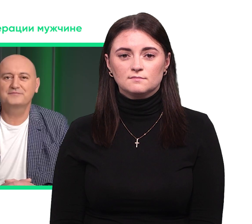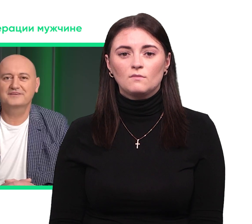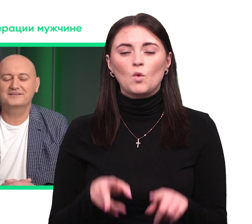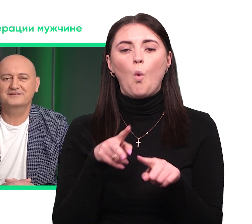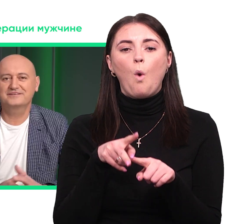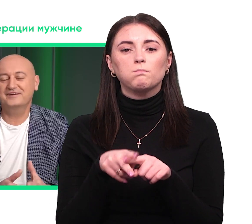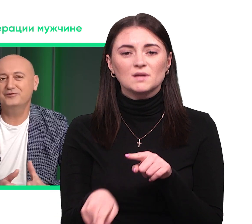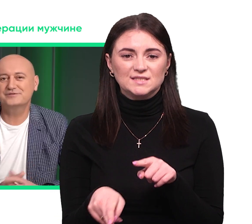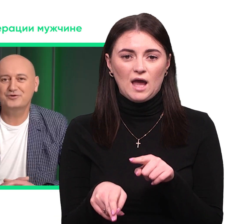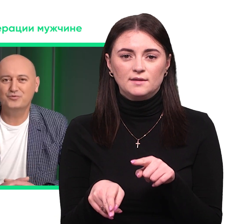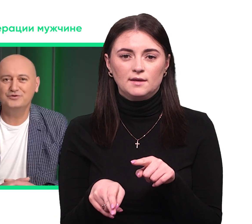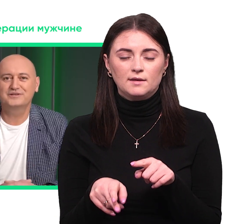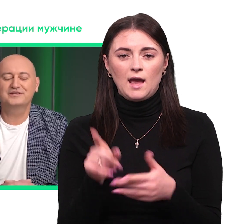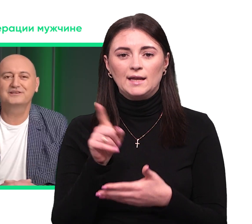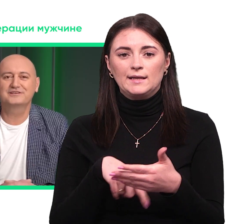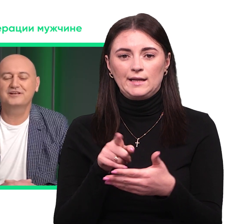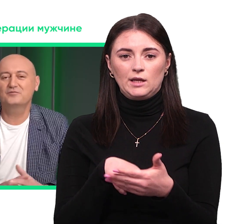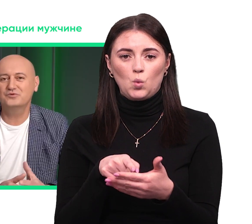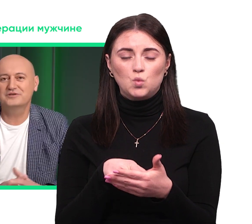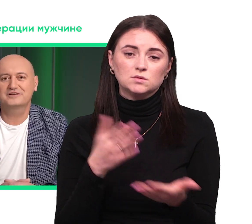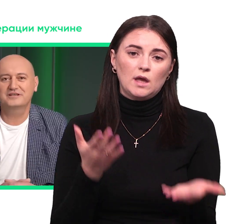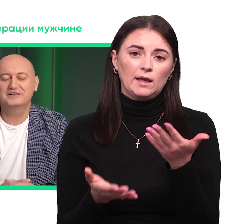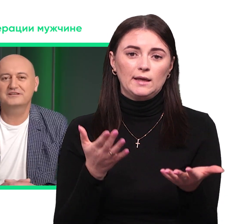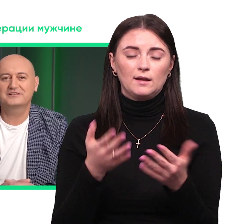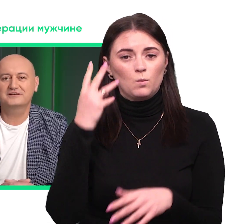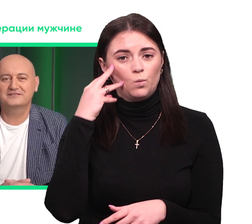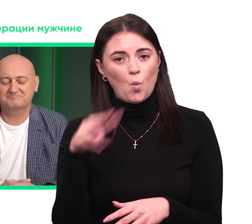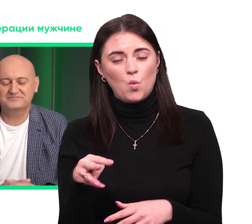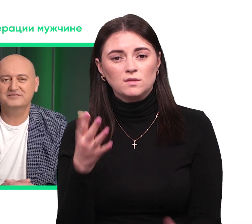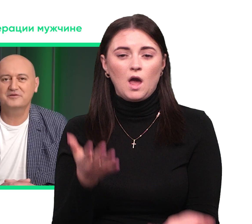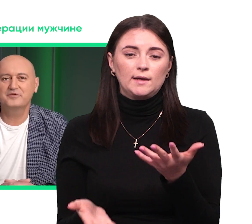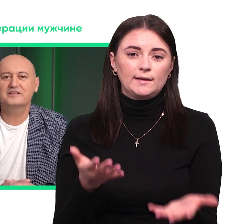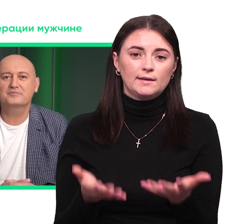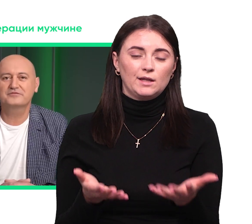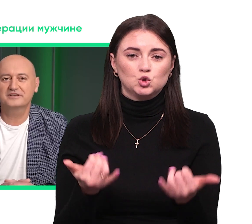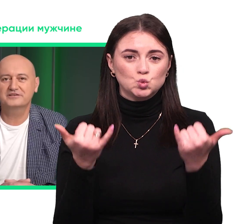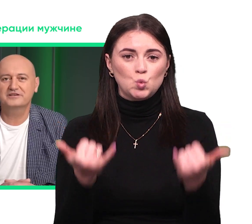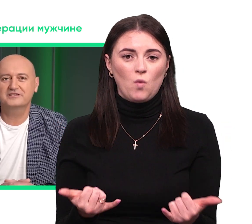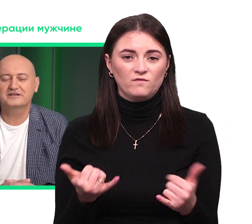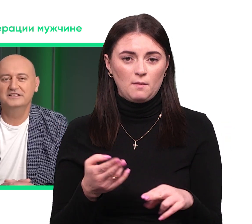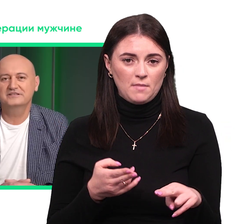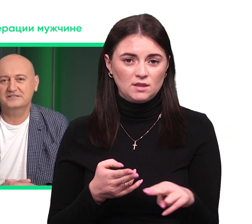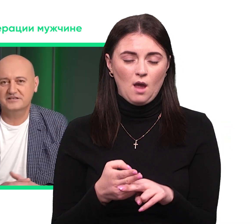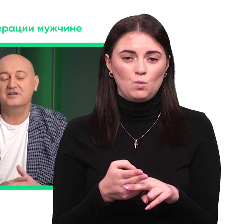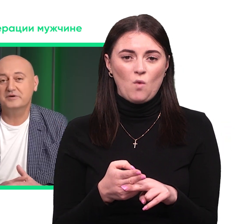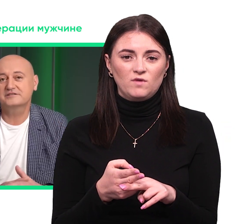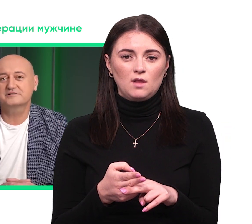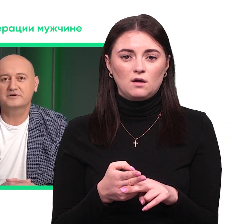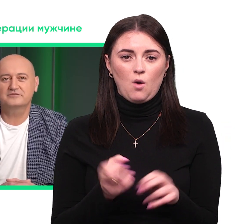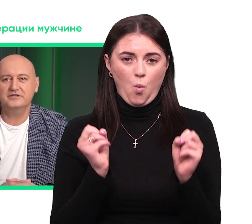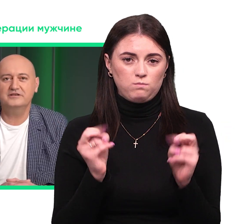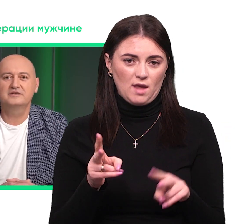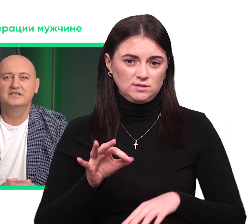обрезание это религиозный культ или дань моде, или это современная профилактика достаточно